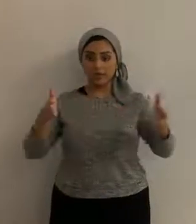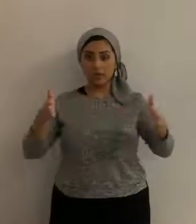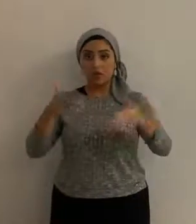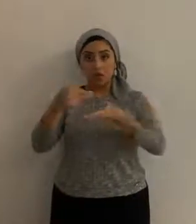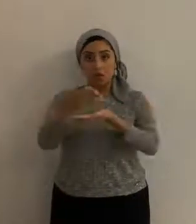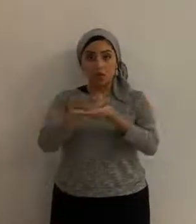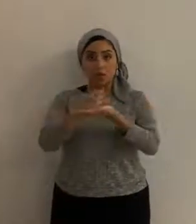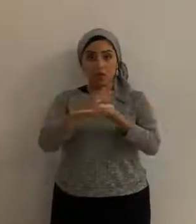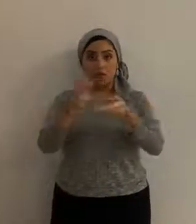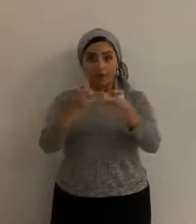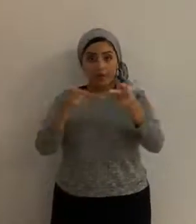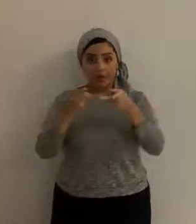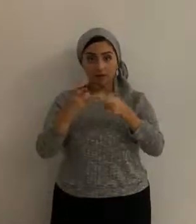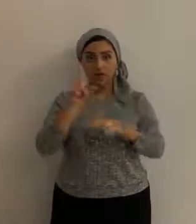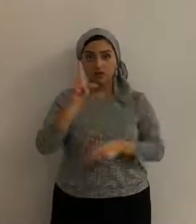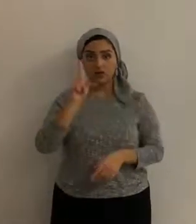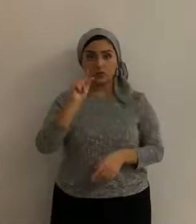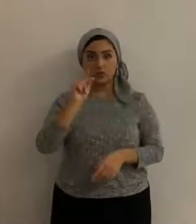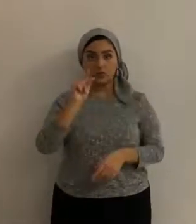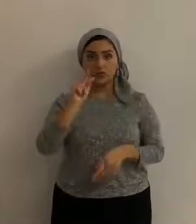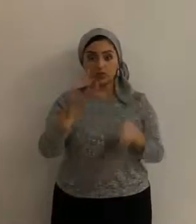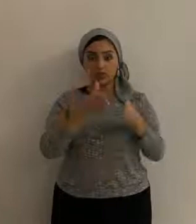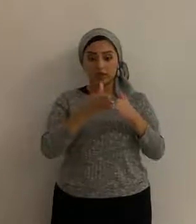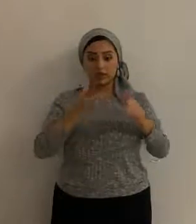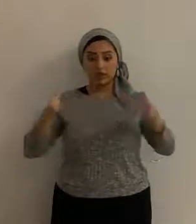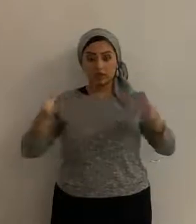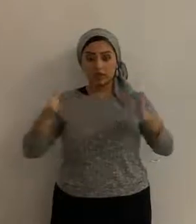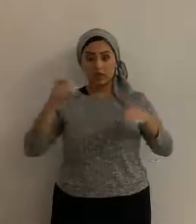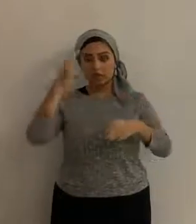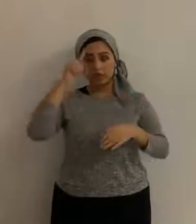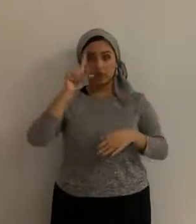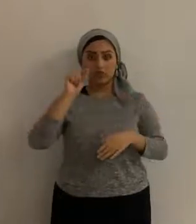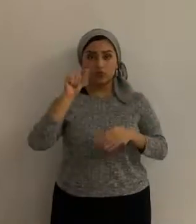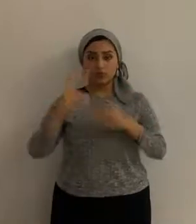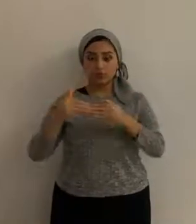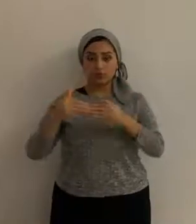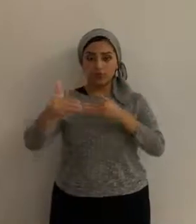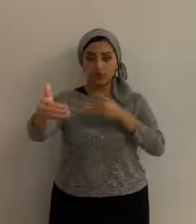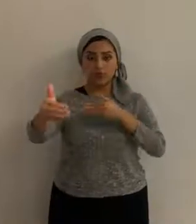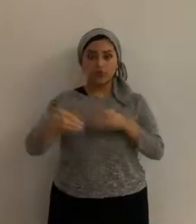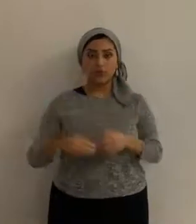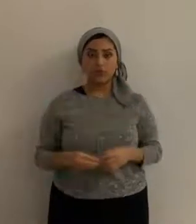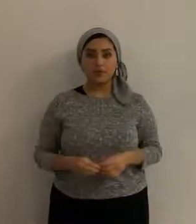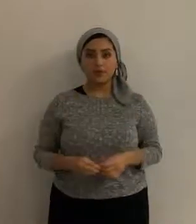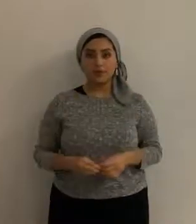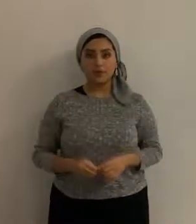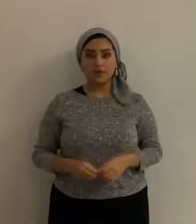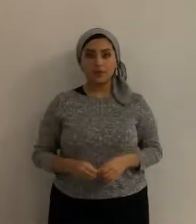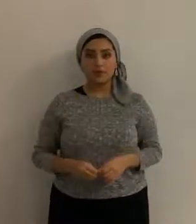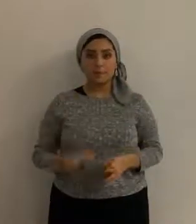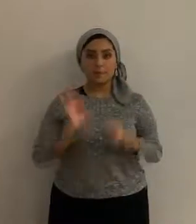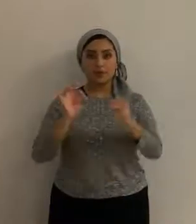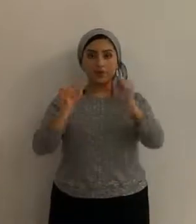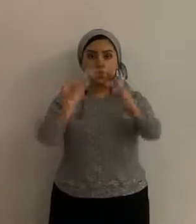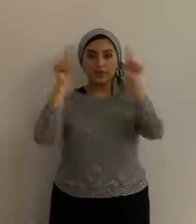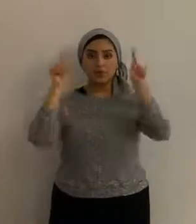Kadoshim, 20 codos de ancho por 20. Es un lugar, es un cuadrado perfecto. Y